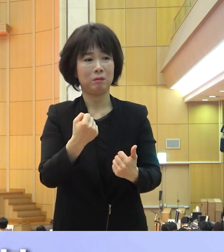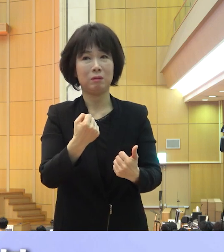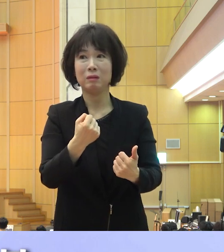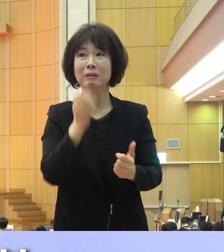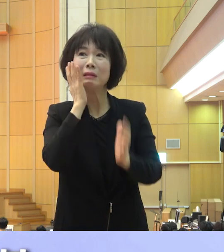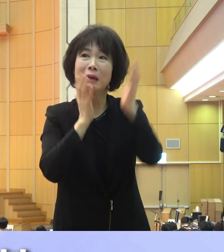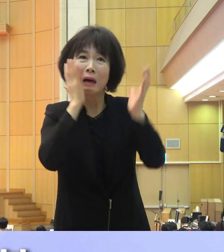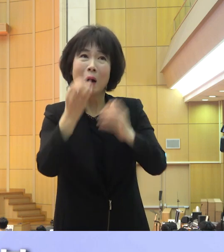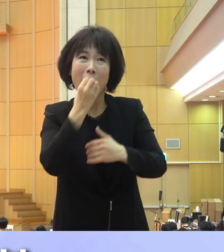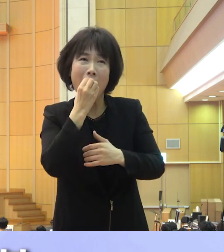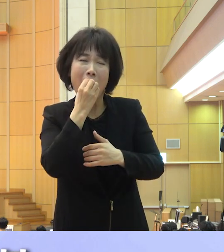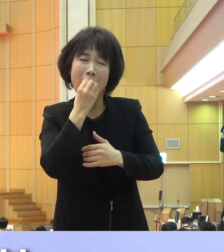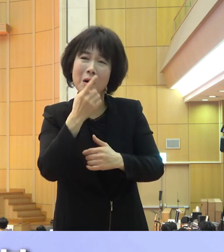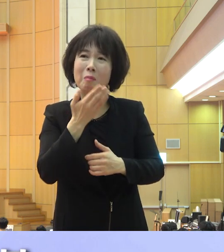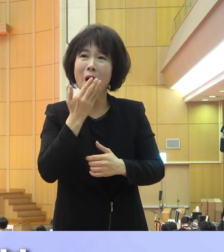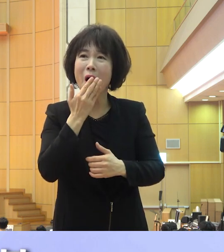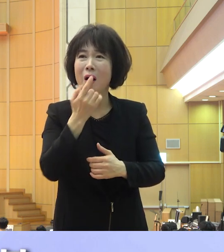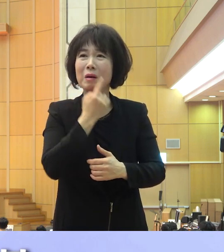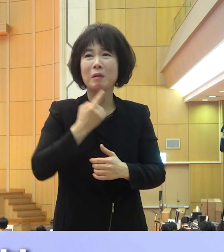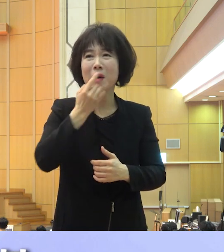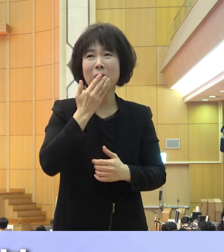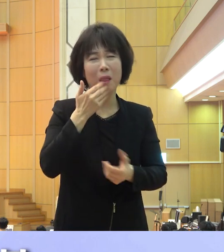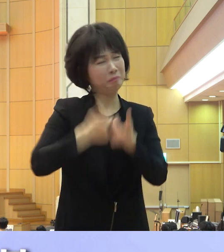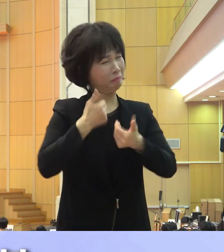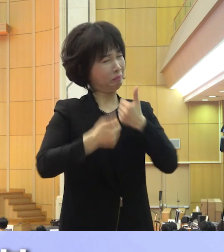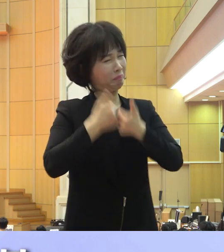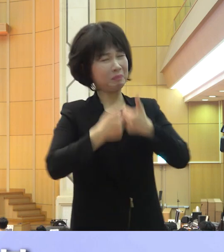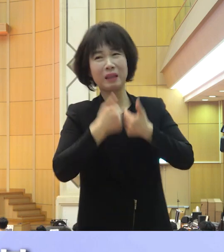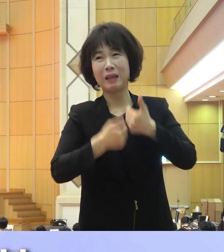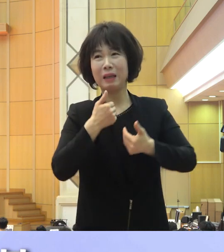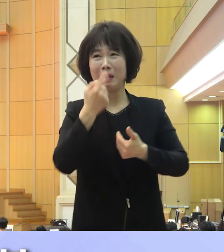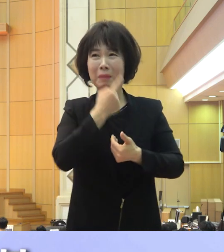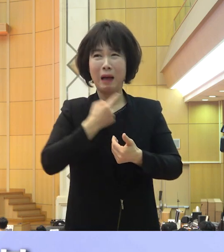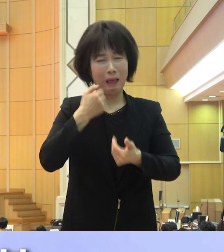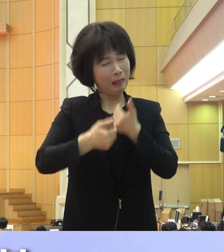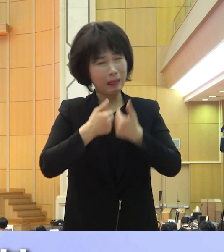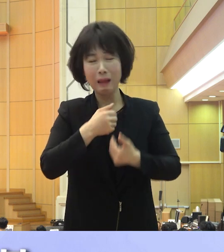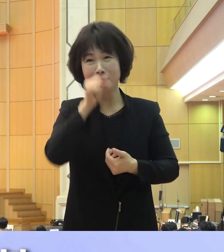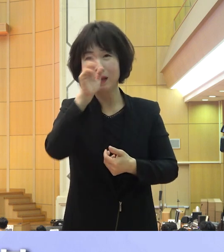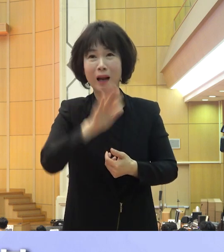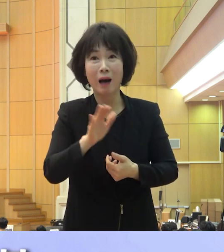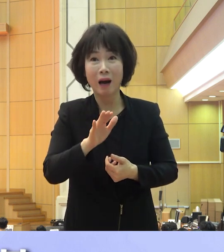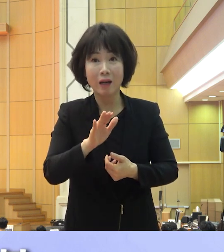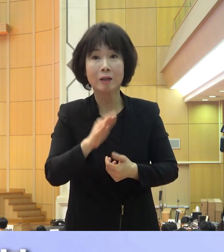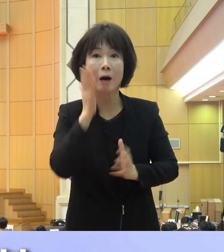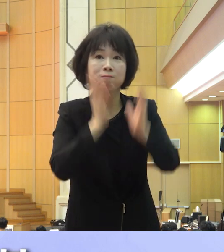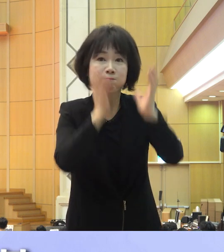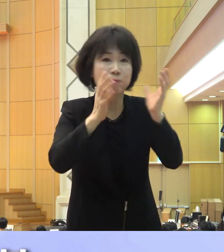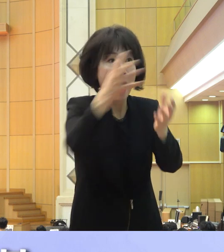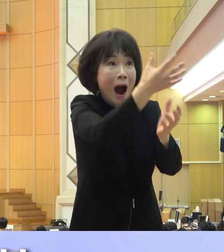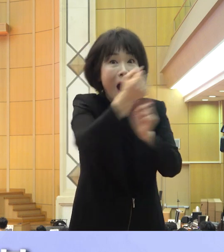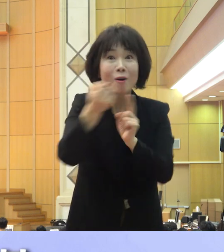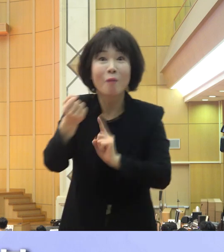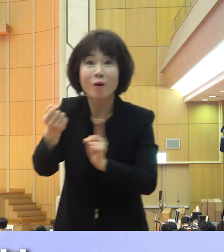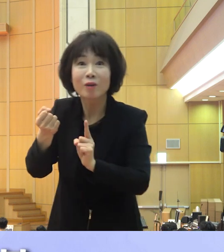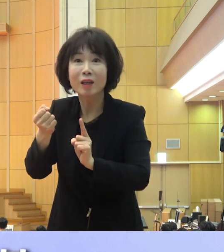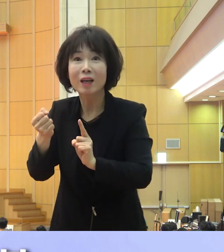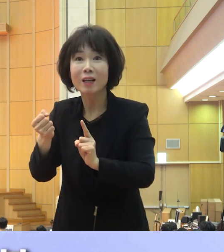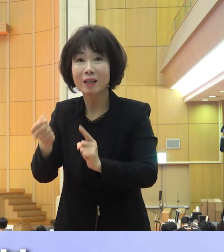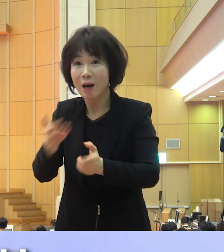거칩니다. 그리고 뭘 그렇게 털이 많은지 모르는데 솜털 같은 것이, 그런 거 갖다 주면 소위